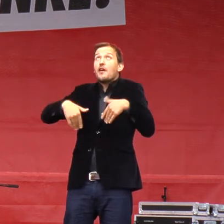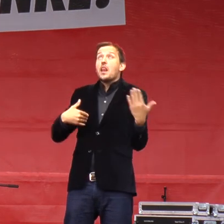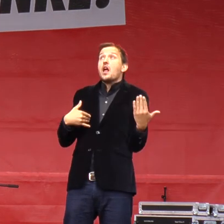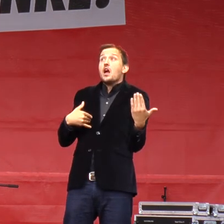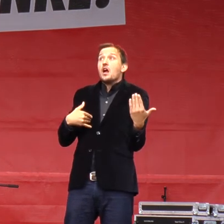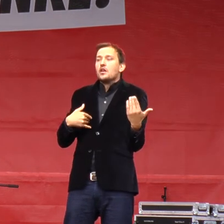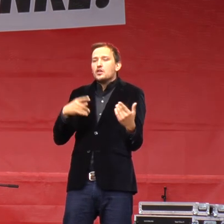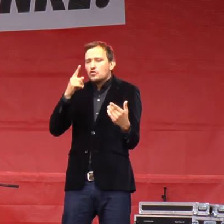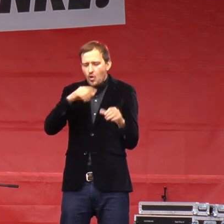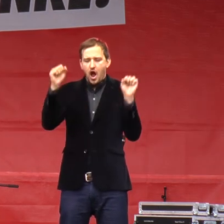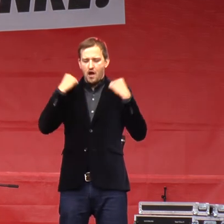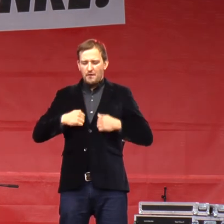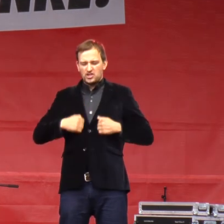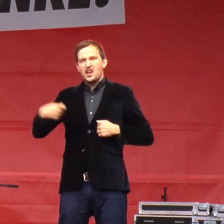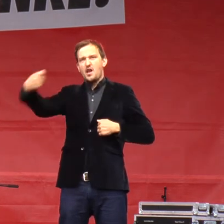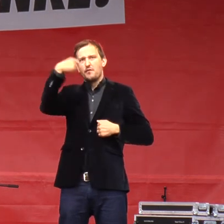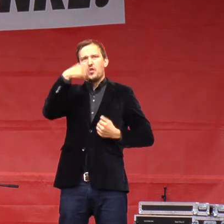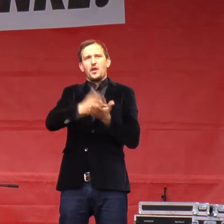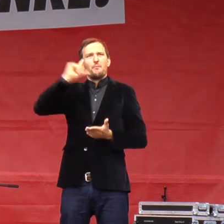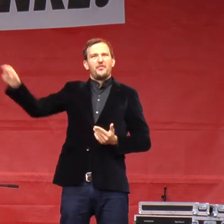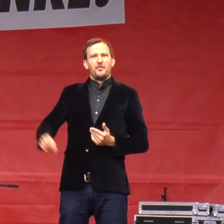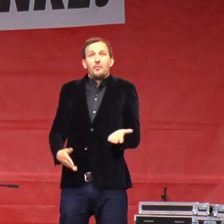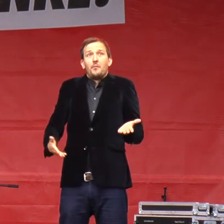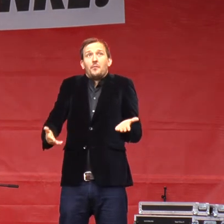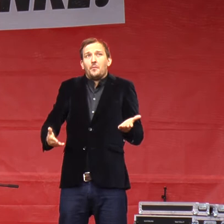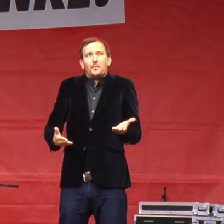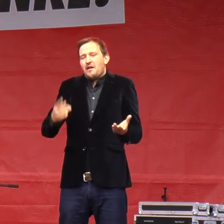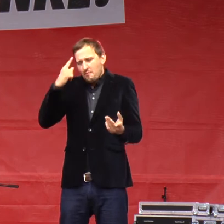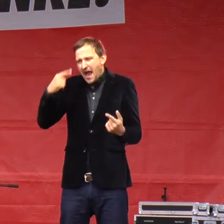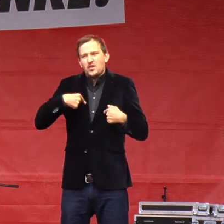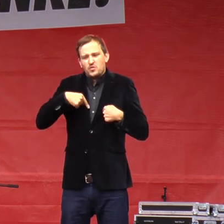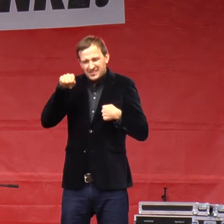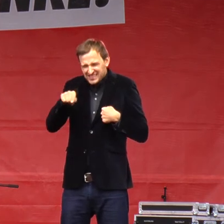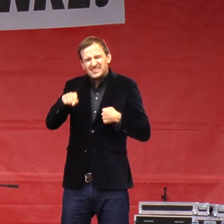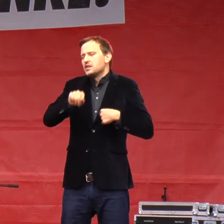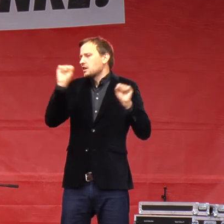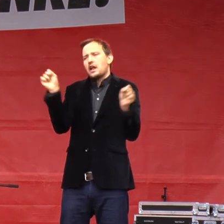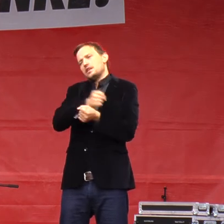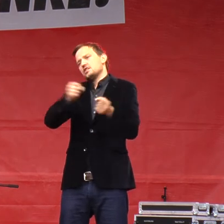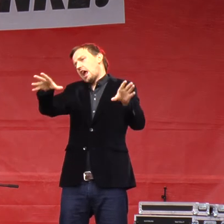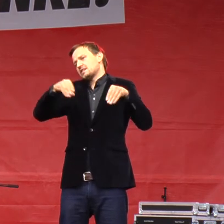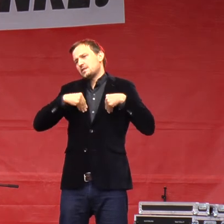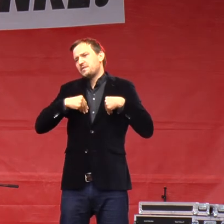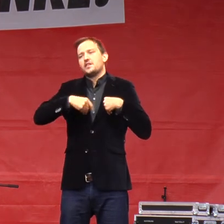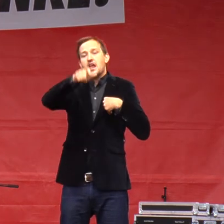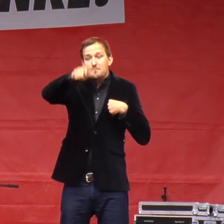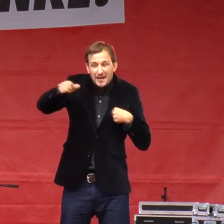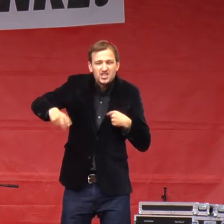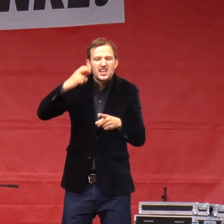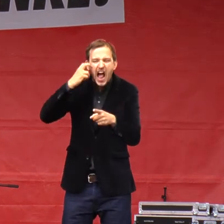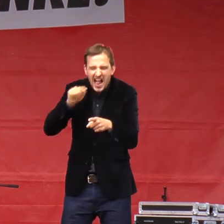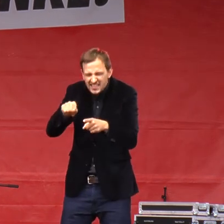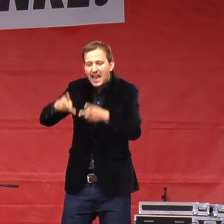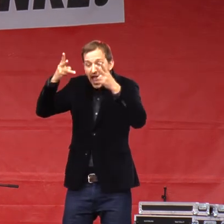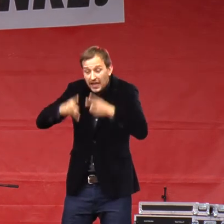nur noch gewaschen und gefüttert werden. Ich finde, das ist unerträglich. Die Menschen, die älter werden, haben